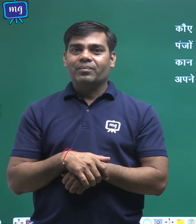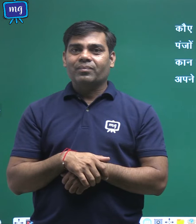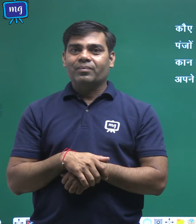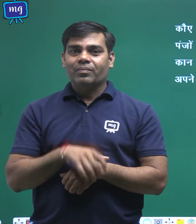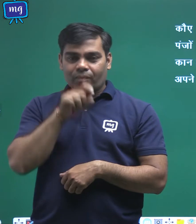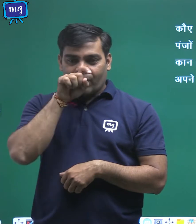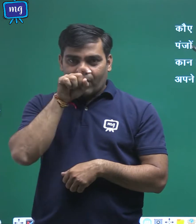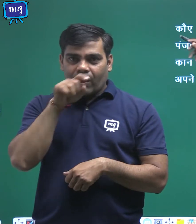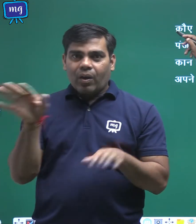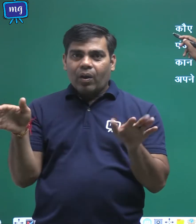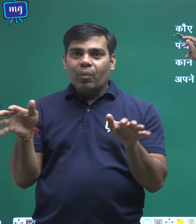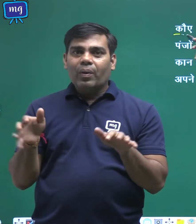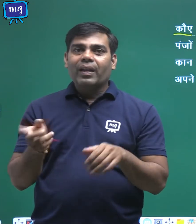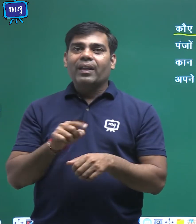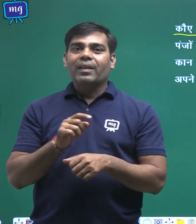कौवे ने